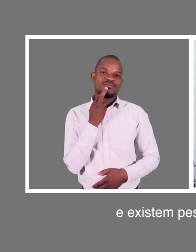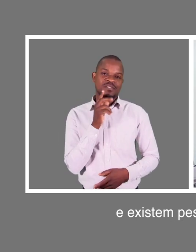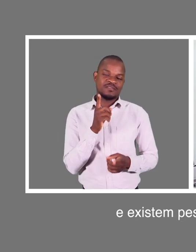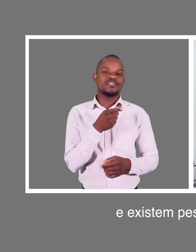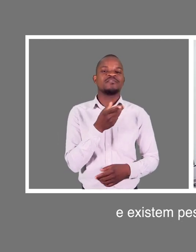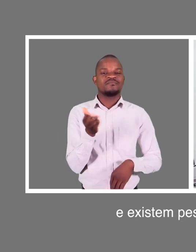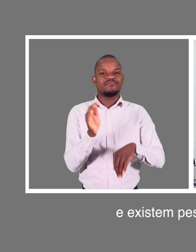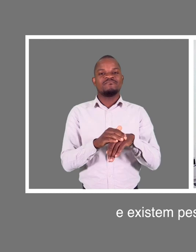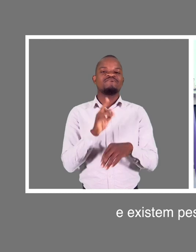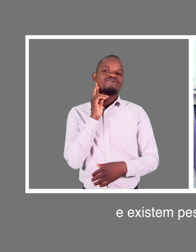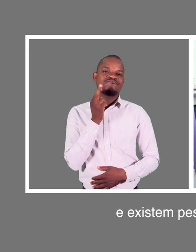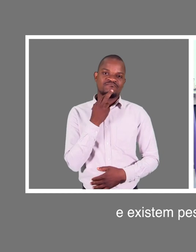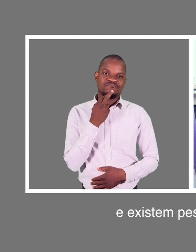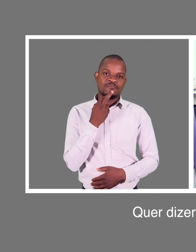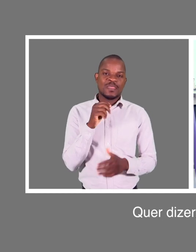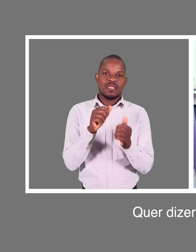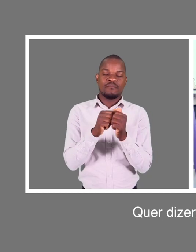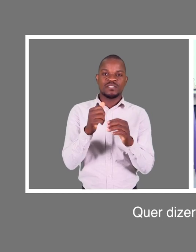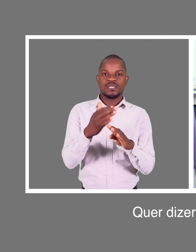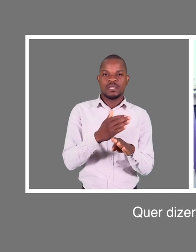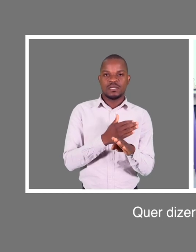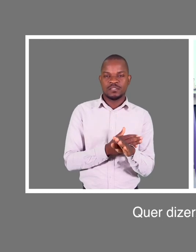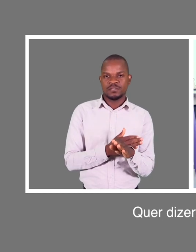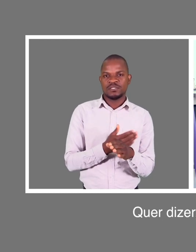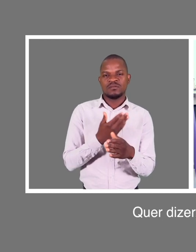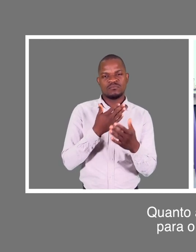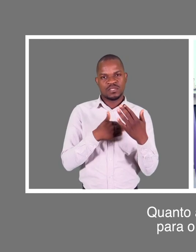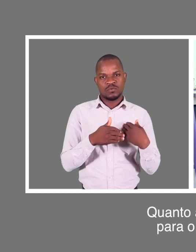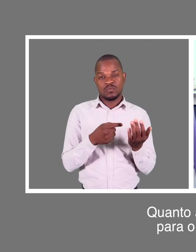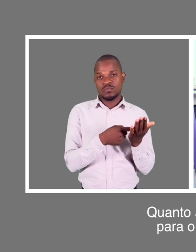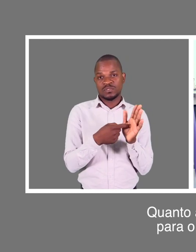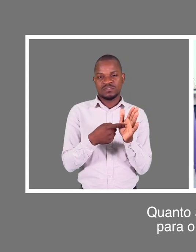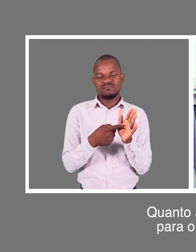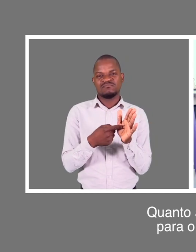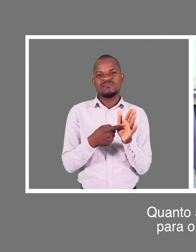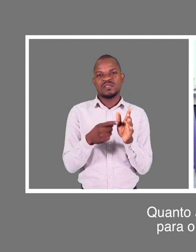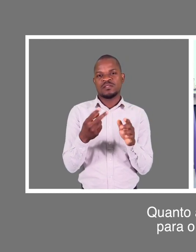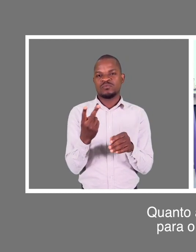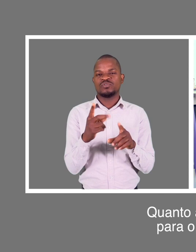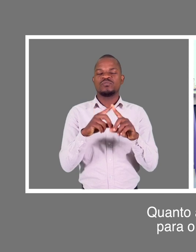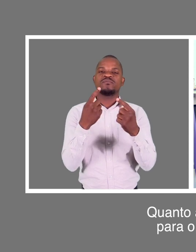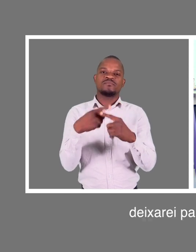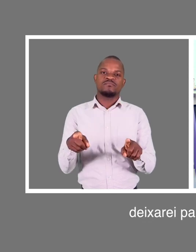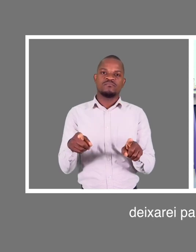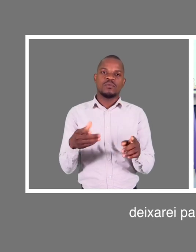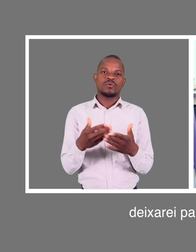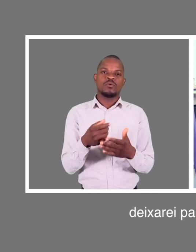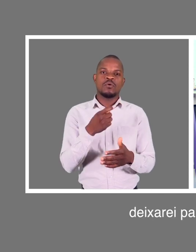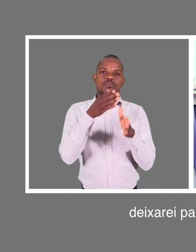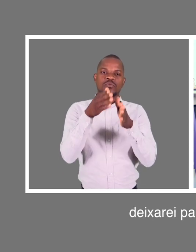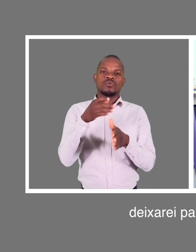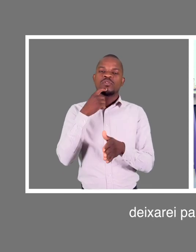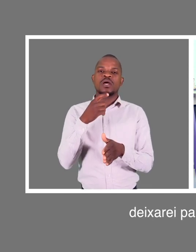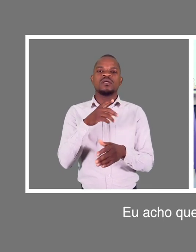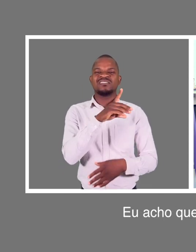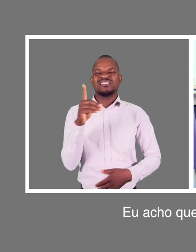deficientes mentais também, quer dizer, todos nós temos, sofremos disto. Então, quanto a essa questão, eu vou deixar